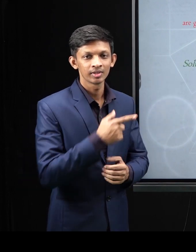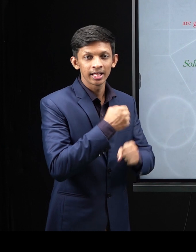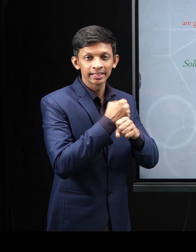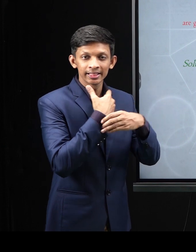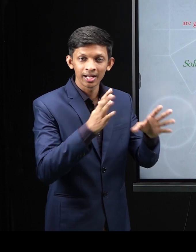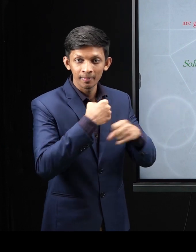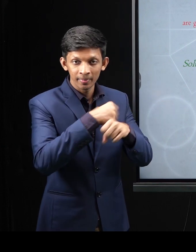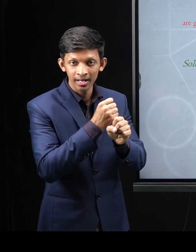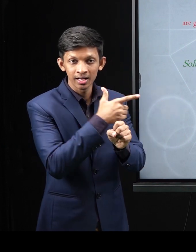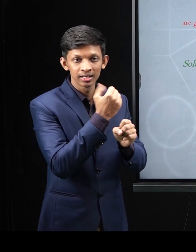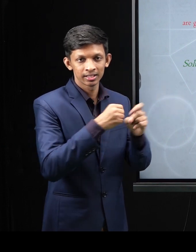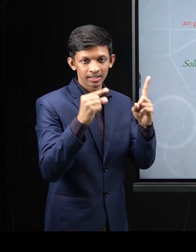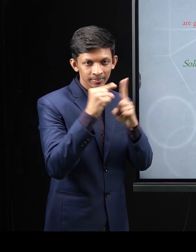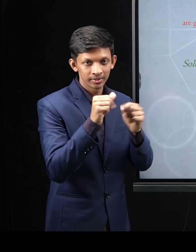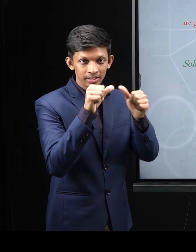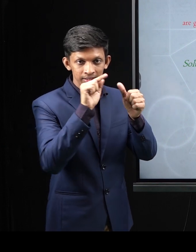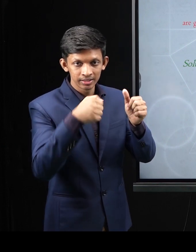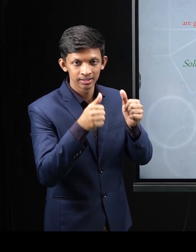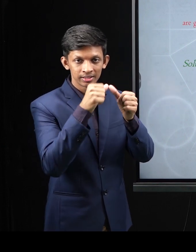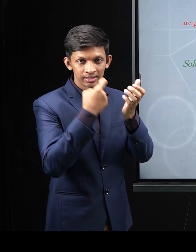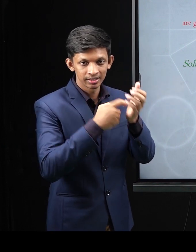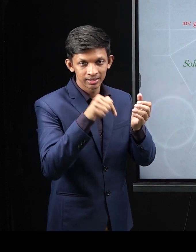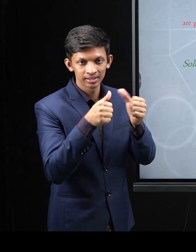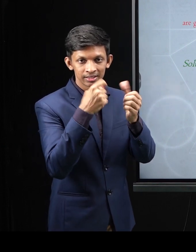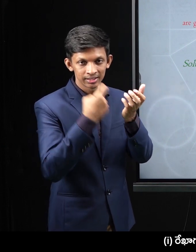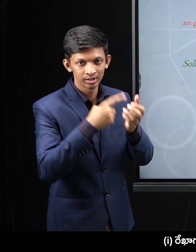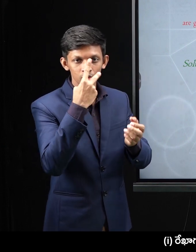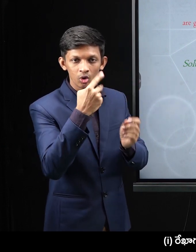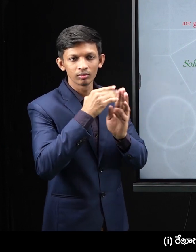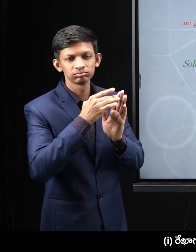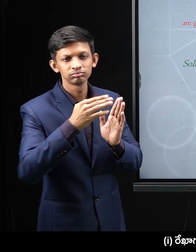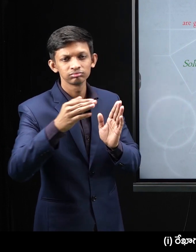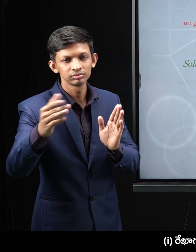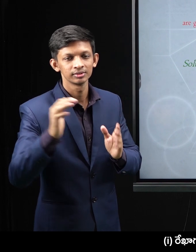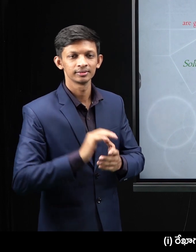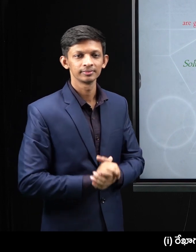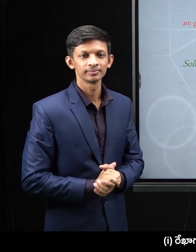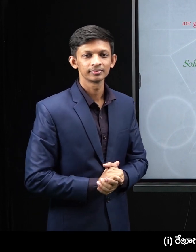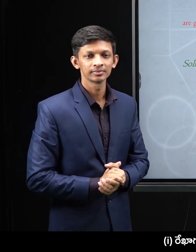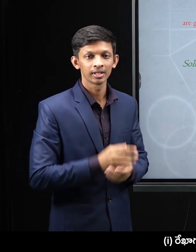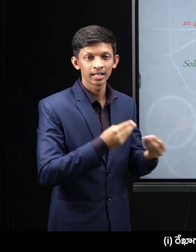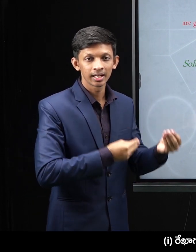256 r ఈజ్ ఈక్వల్ టు 0.5. పరిష్కారం 1. రేఖాగణిత పురోగతి యొక్క సాధారణ